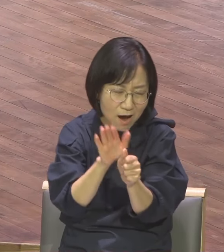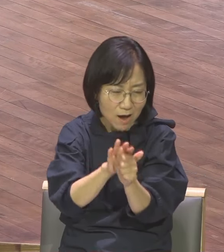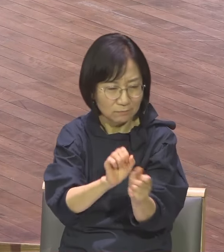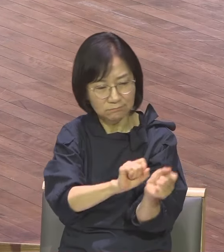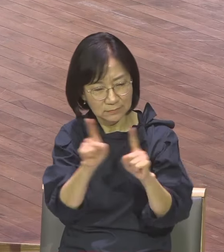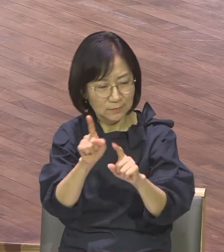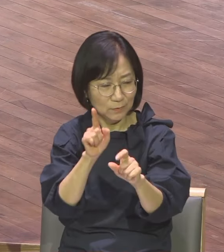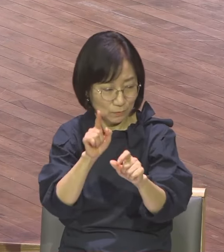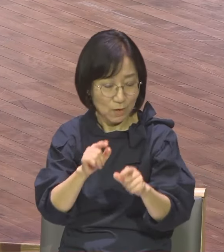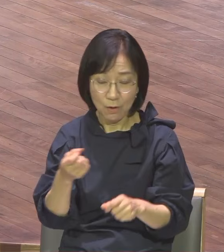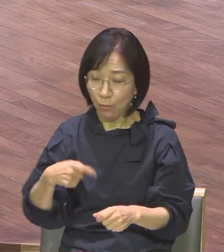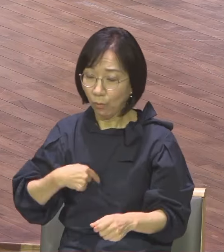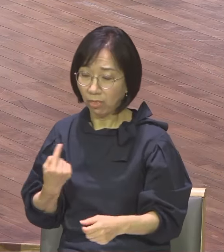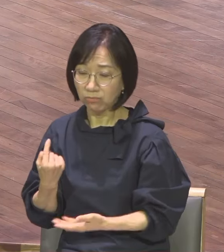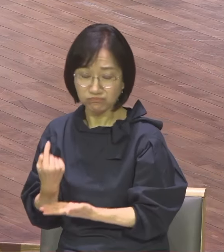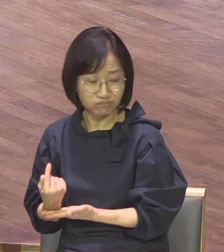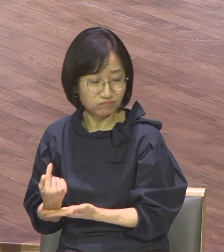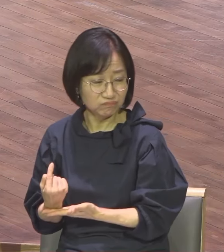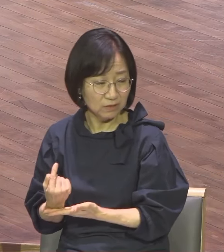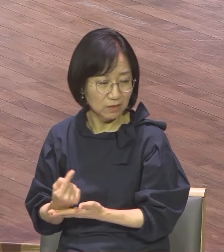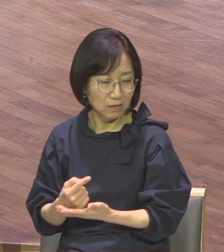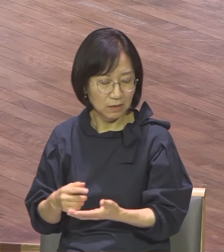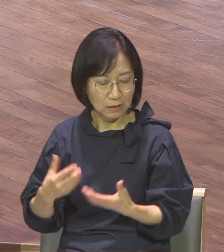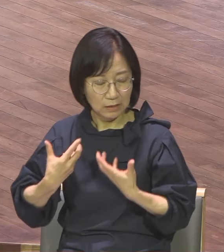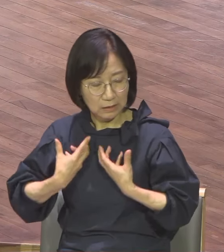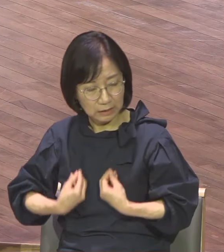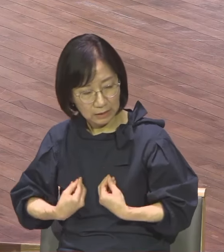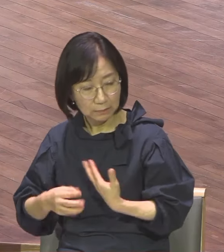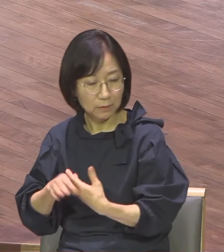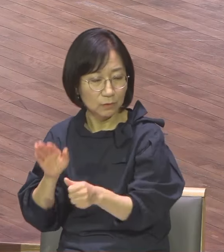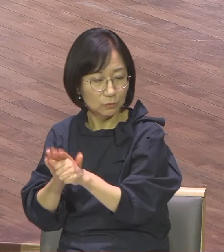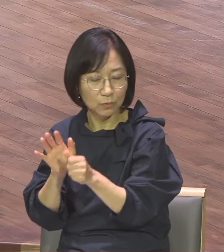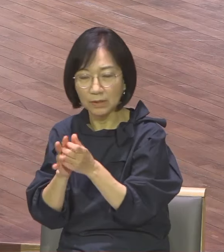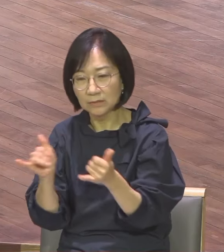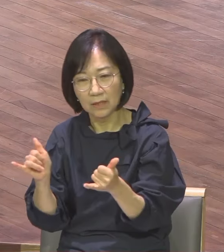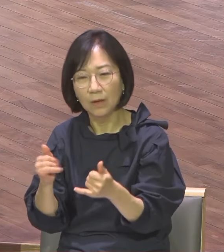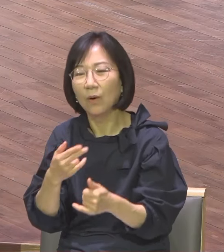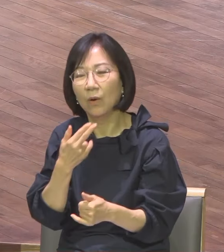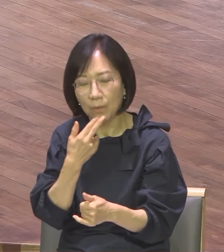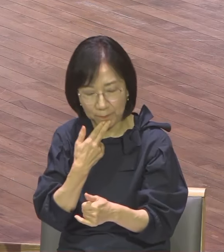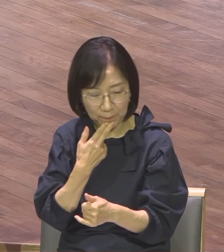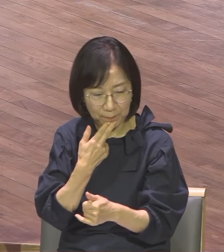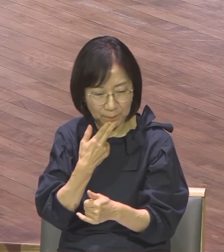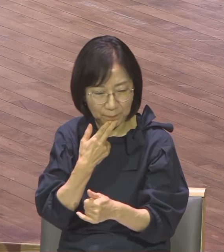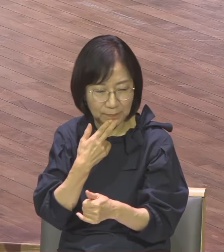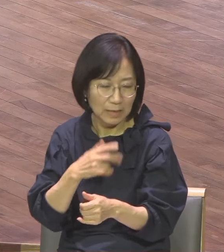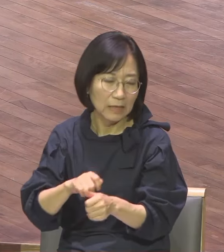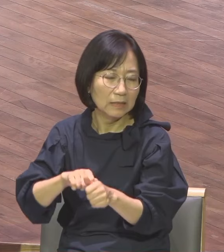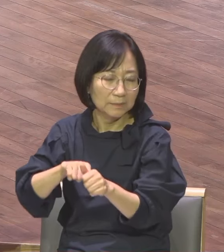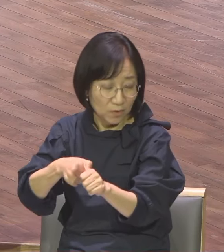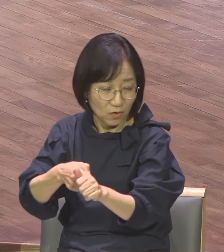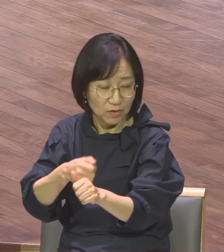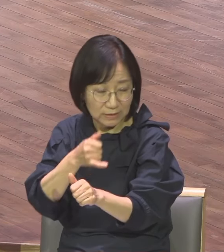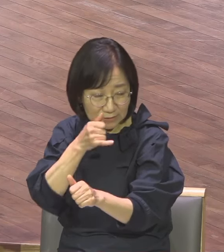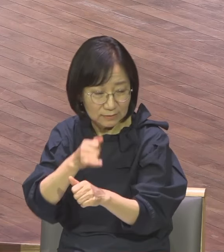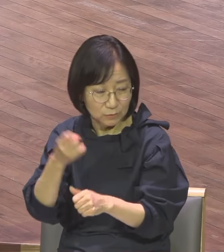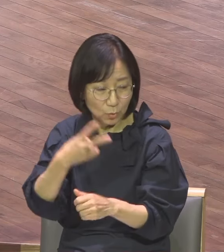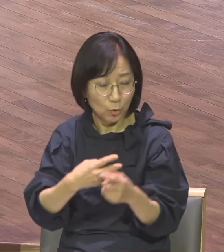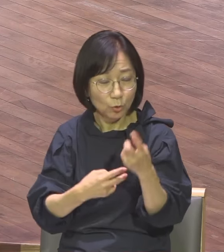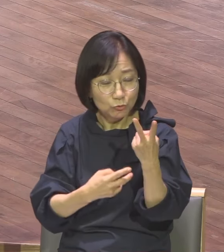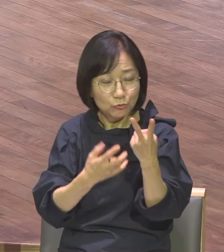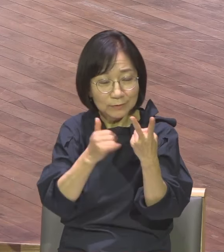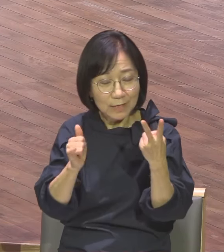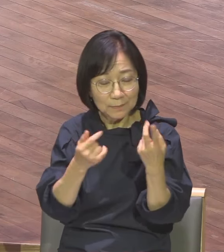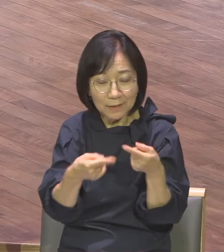붙들어 일으키리니와 홀로 있어 넘어지고 붙들어 일으킬 자가 없는 자에게는 화가 있으리라. 또